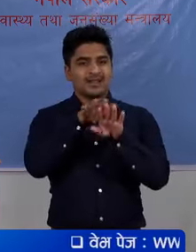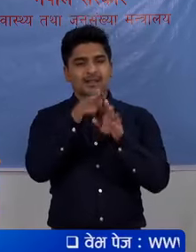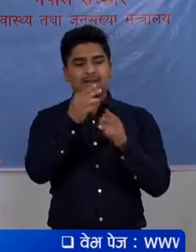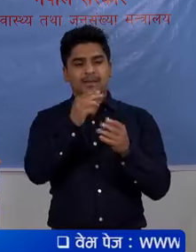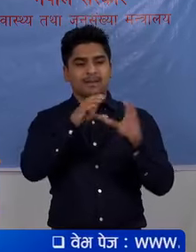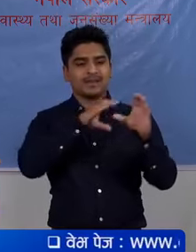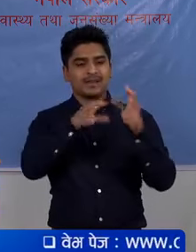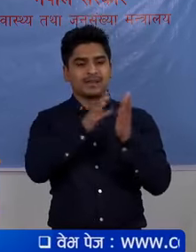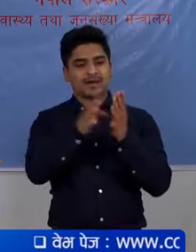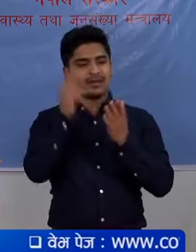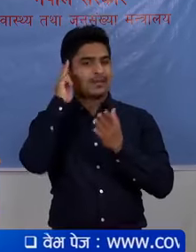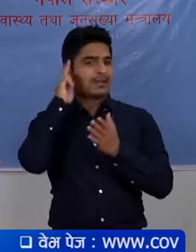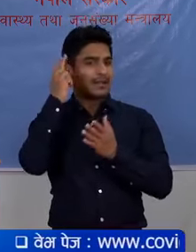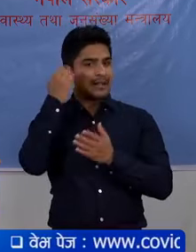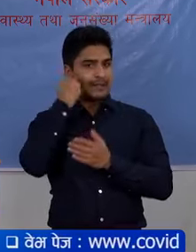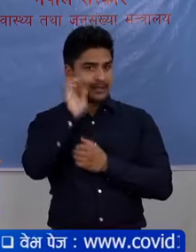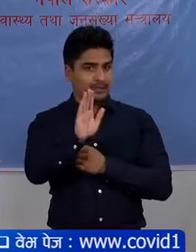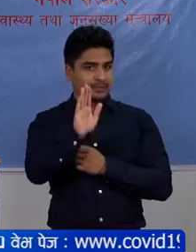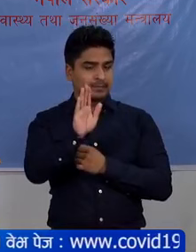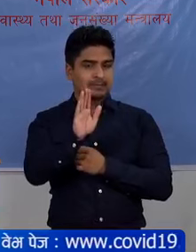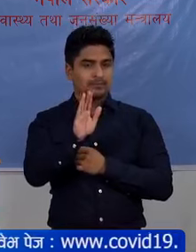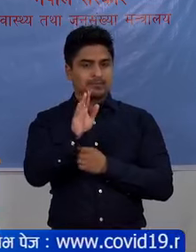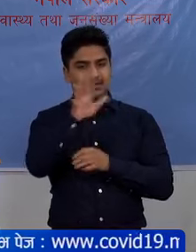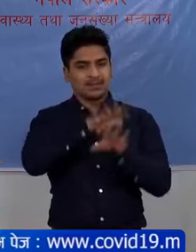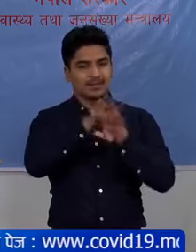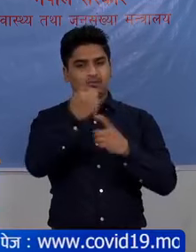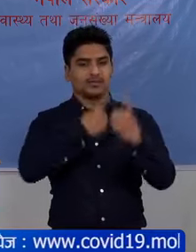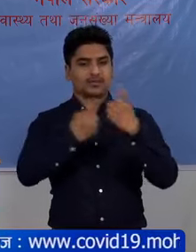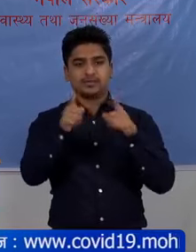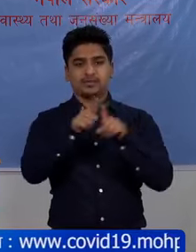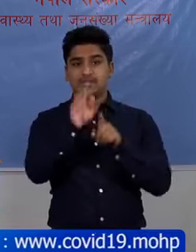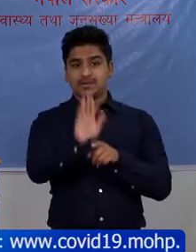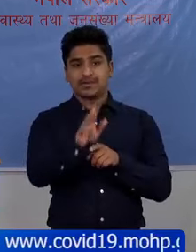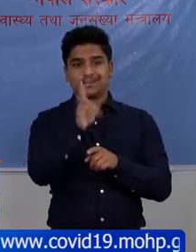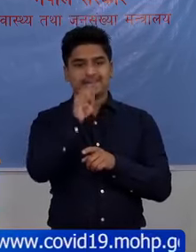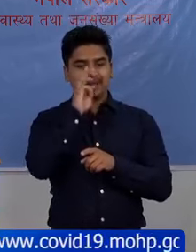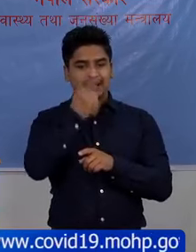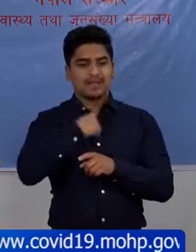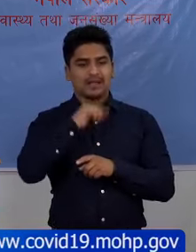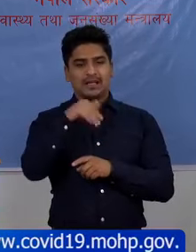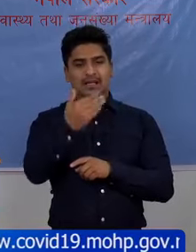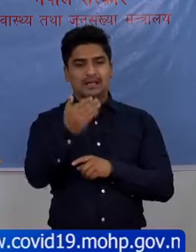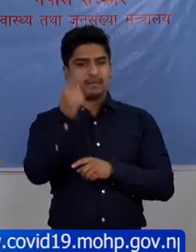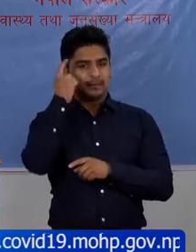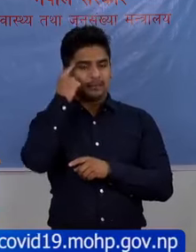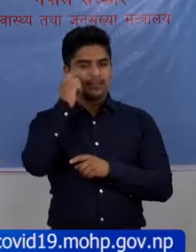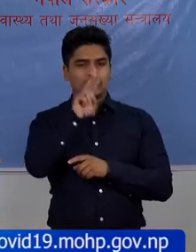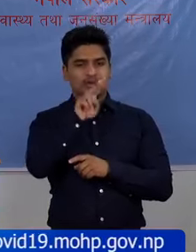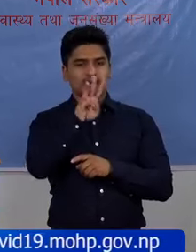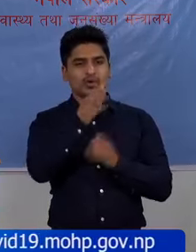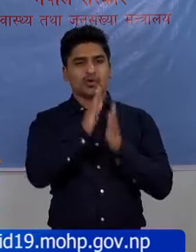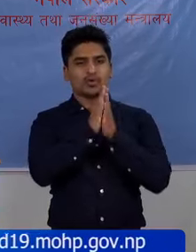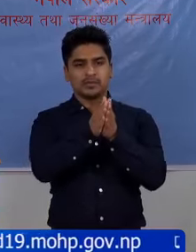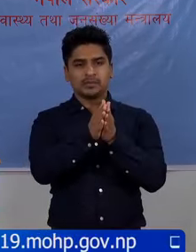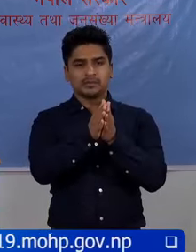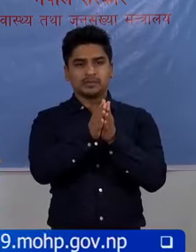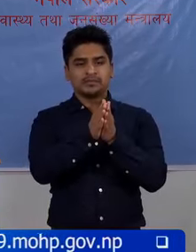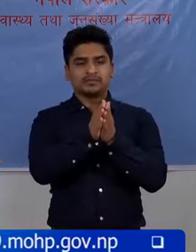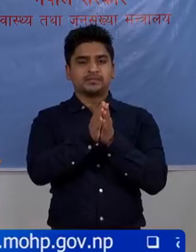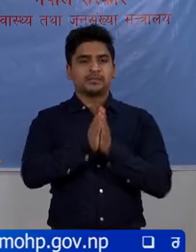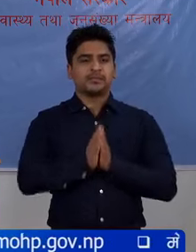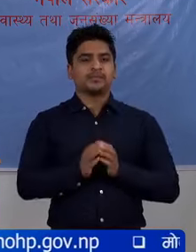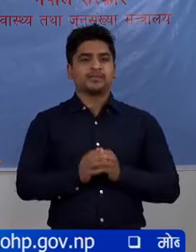जासो मीडिया मार पथा मिला यो खबर पनी आयको छा देरे ले यो प्रस्ण पनी राखनों छा तेसमा आमिलाई लायको देचा अनुरोद गरना चान्छों